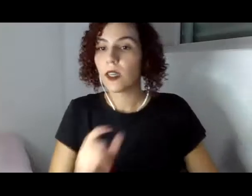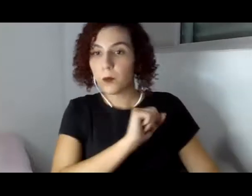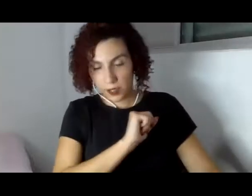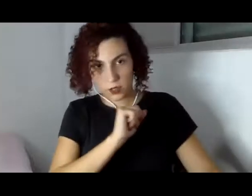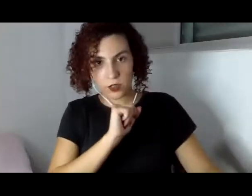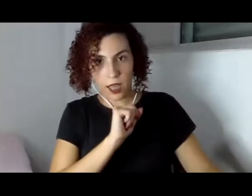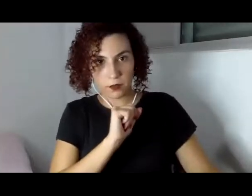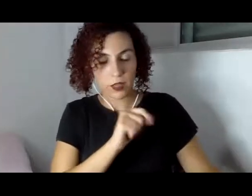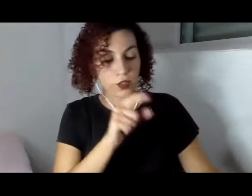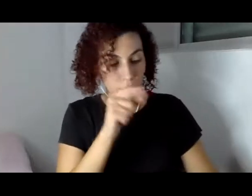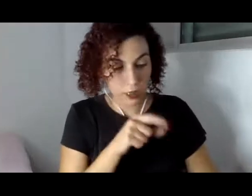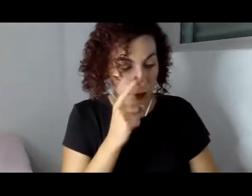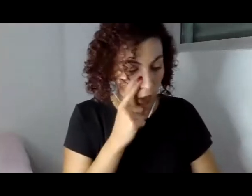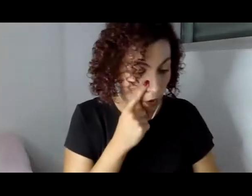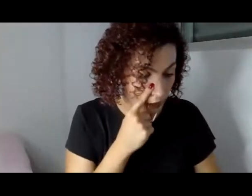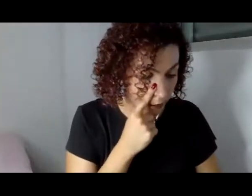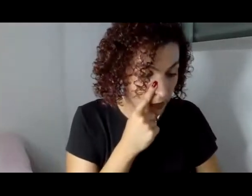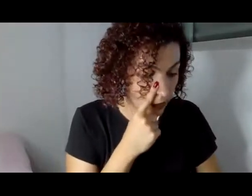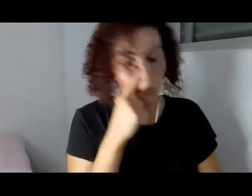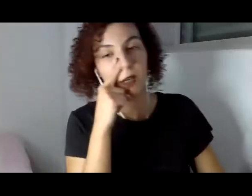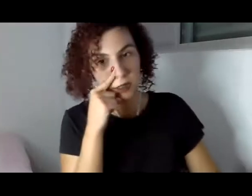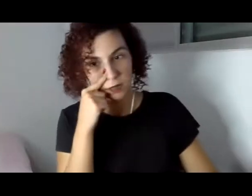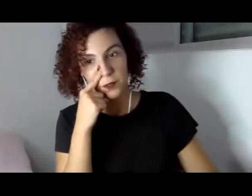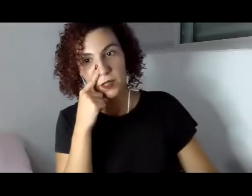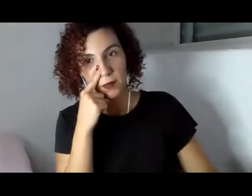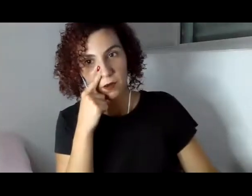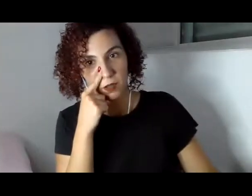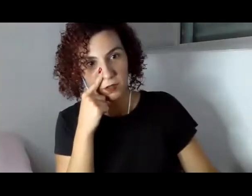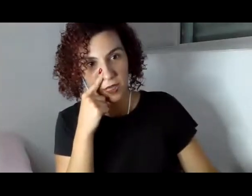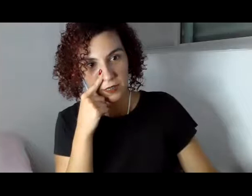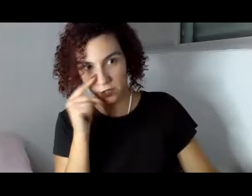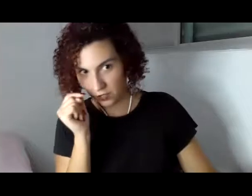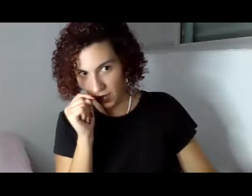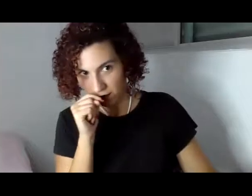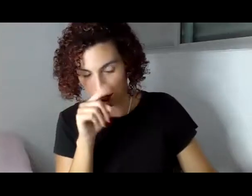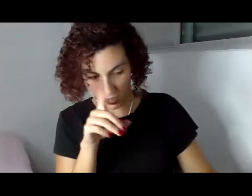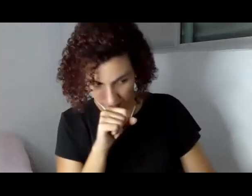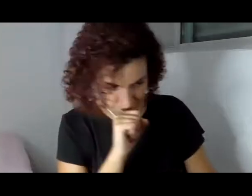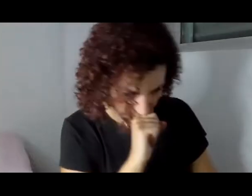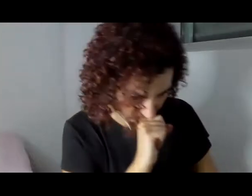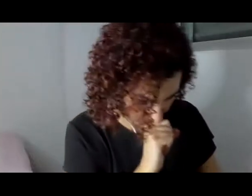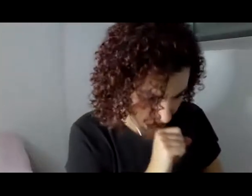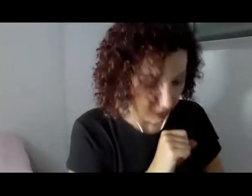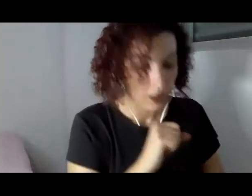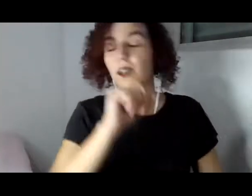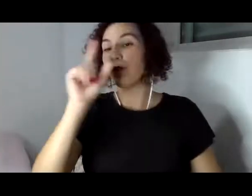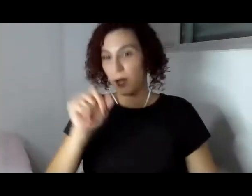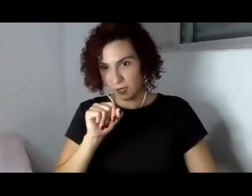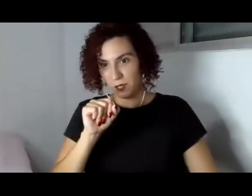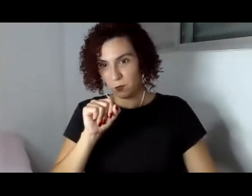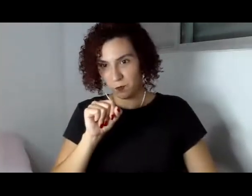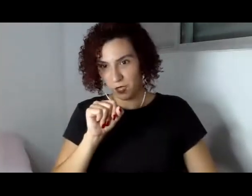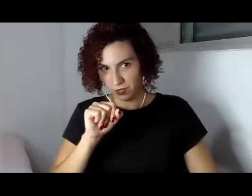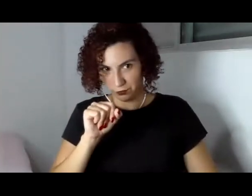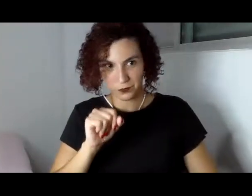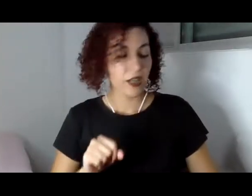Eu sei que eu pulei Sagitário, tá, gente, aqui na minha ordem, mas eu acho que é depois de Capricórnio, não é? Sagitário? Acho que é. Vou passar